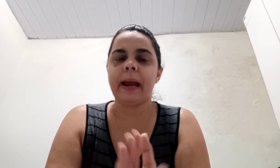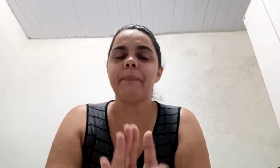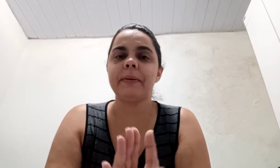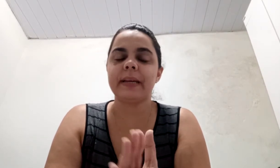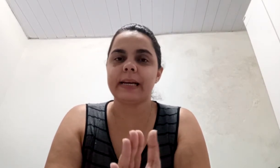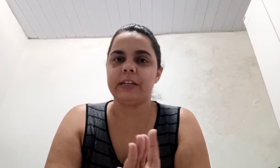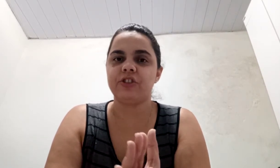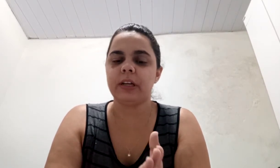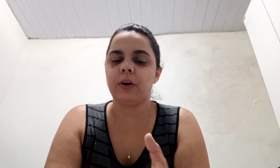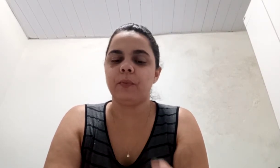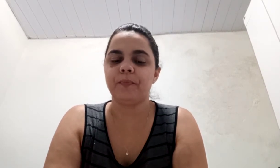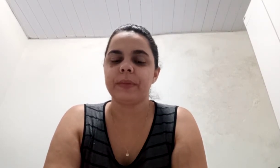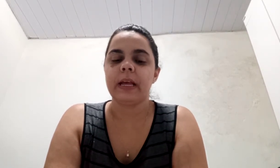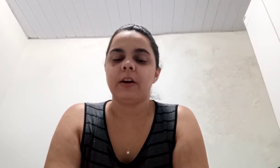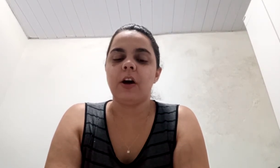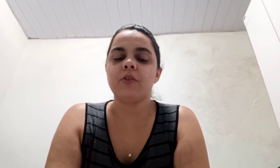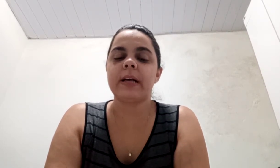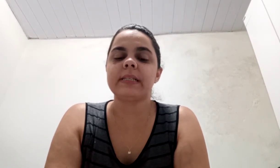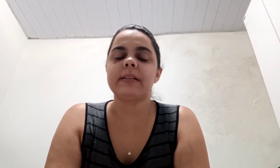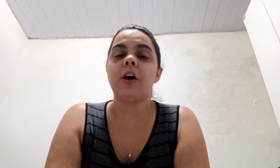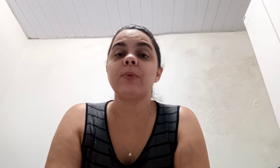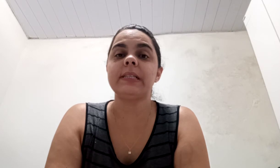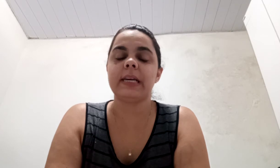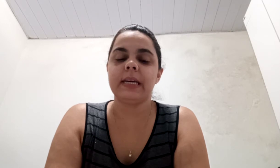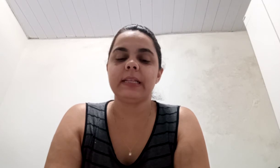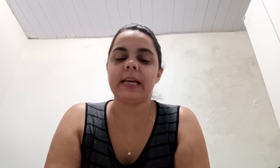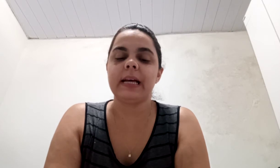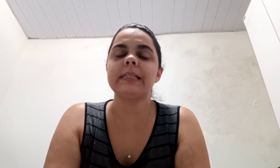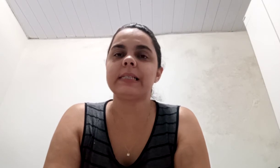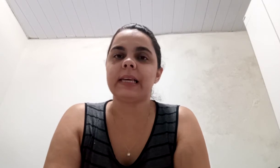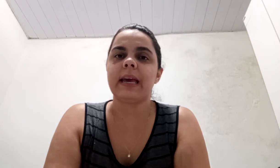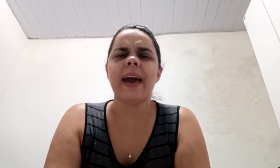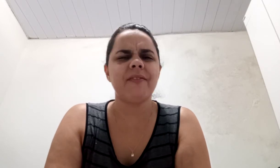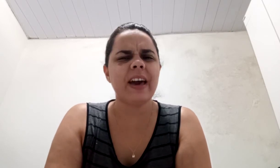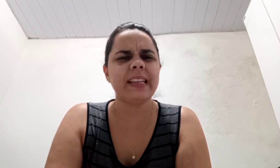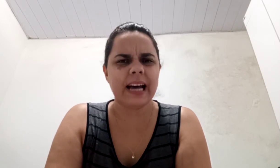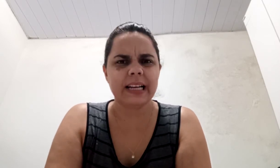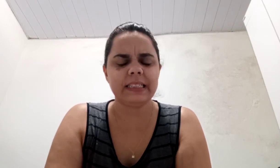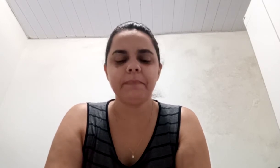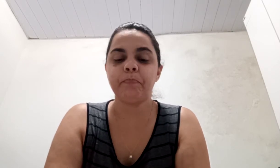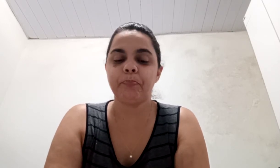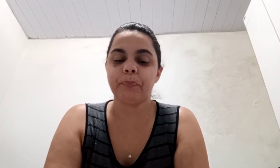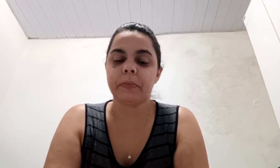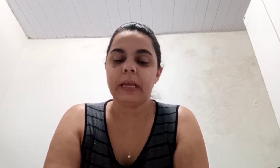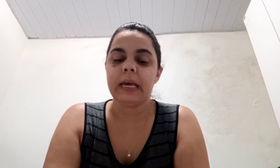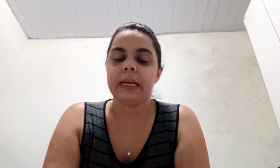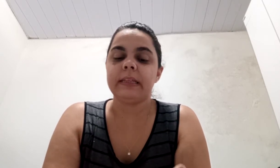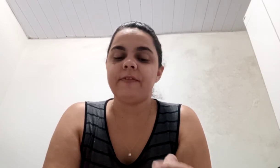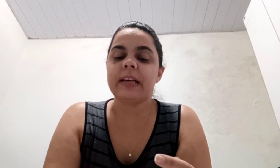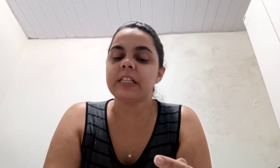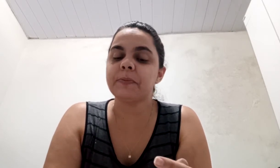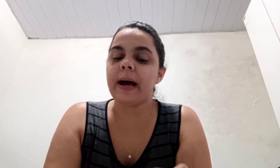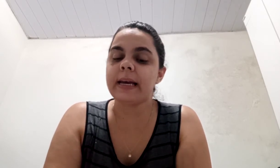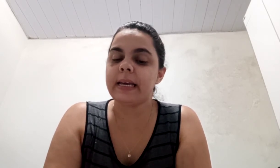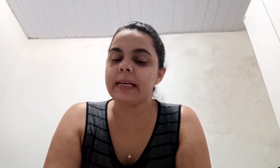Para a primeira questão, logo em seguida tem assim: é verdade? Diversos